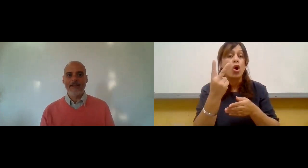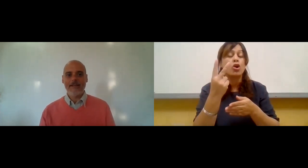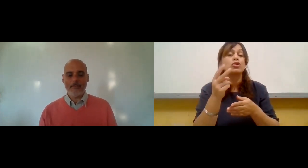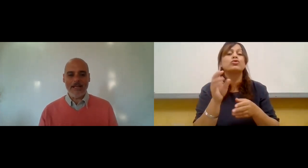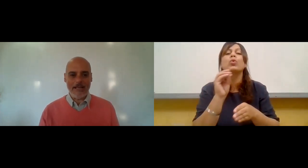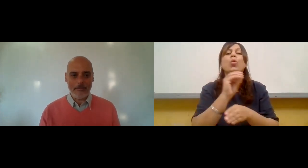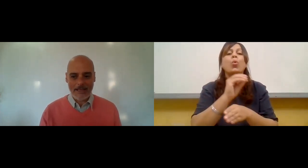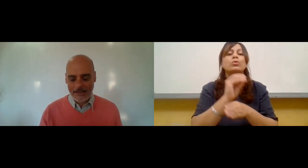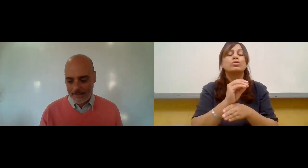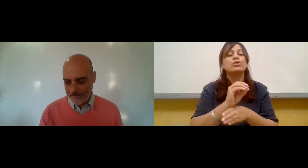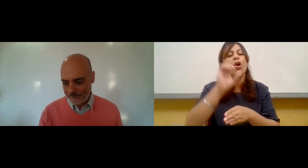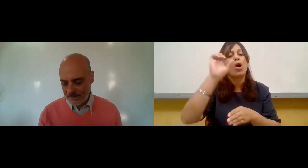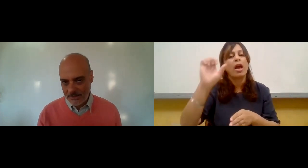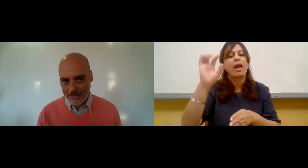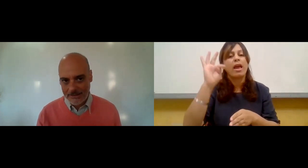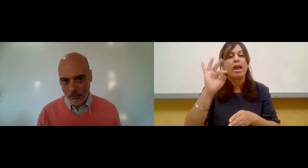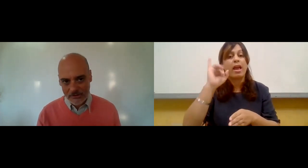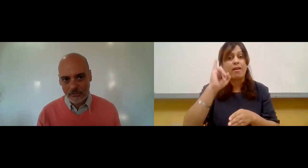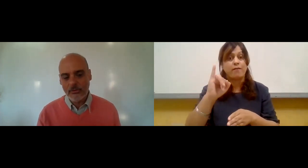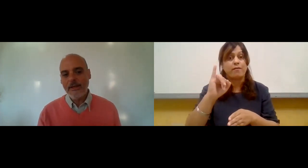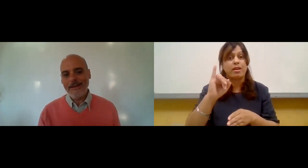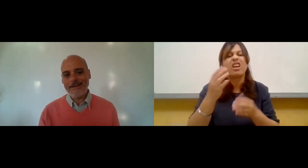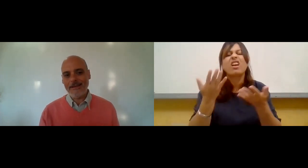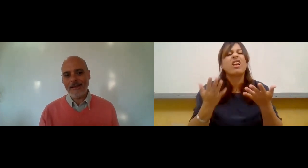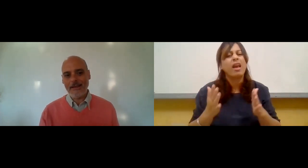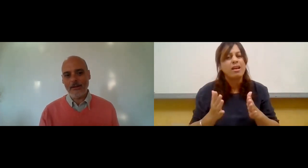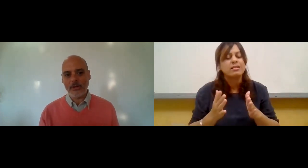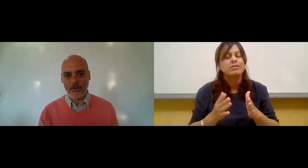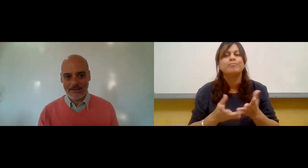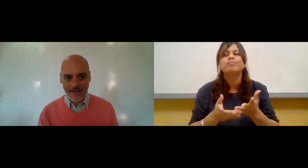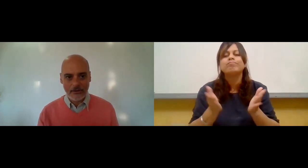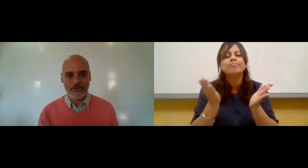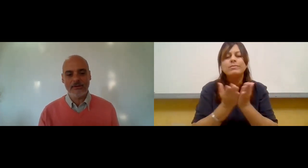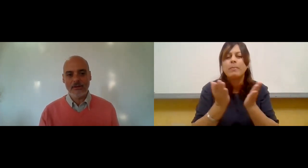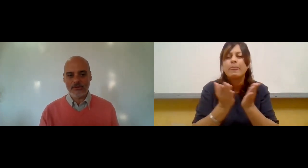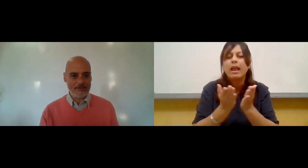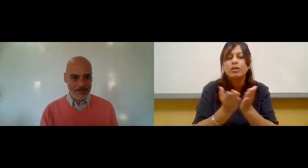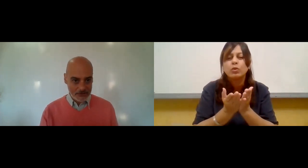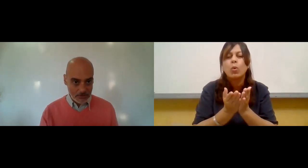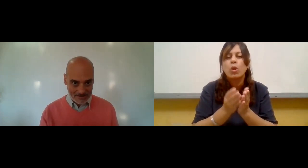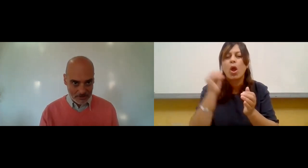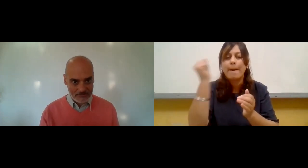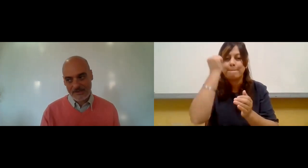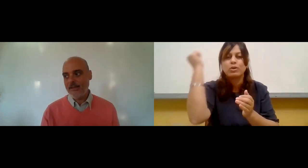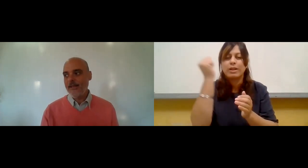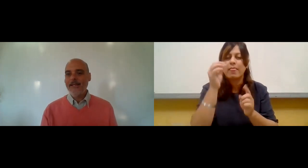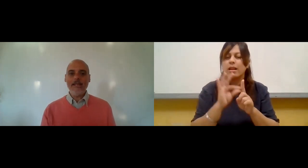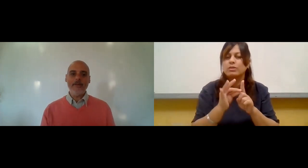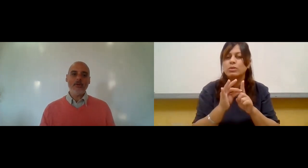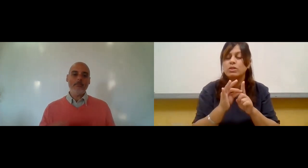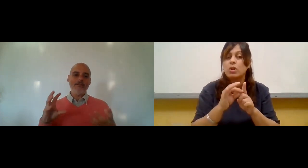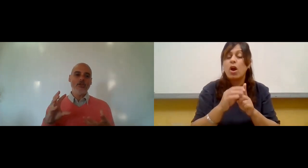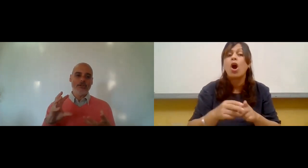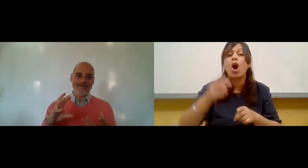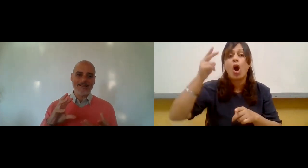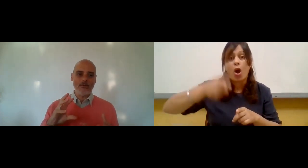integral que para la TUILSU están curricularizados, o sea que es obligatorio pasar por EFIs. EFI